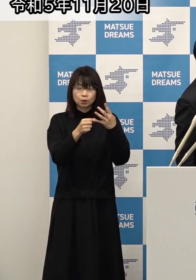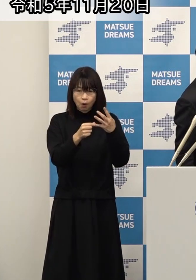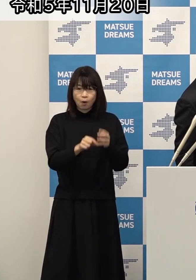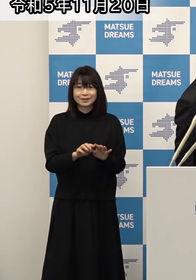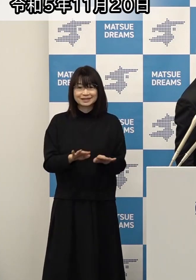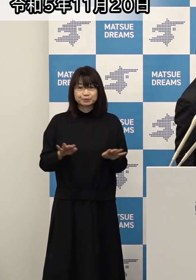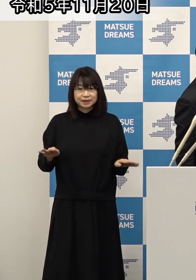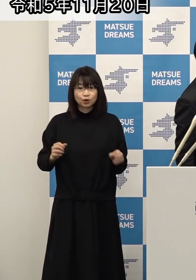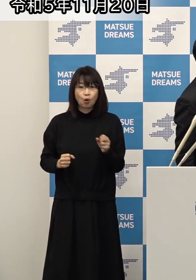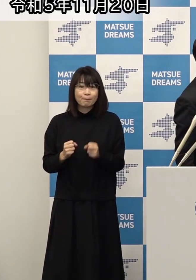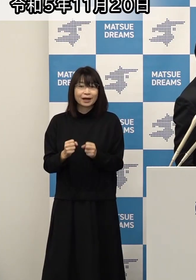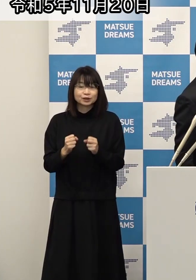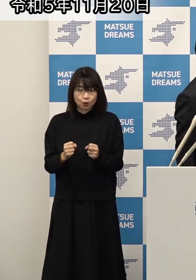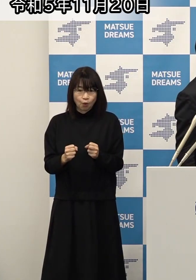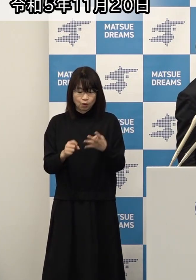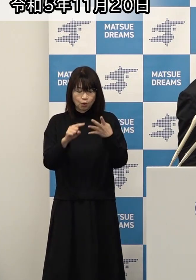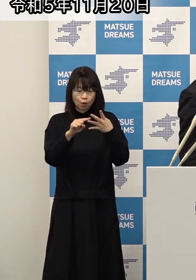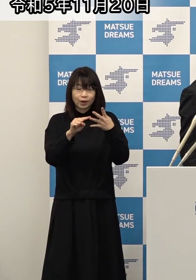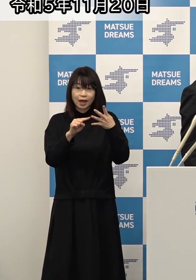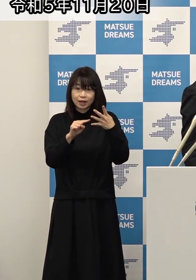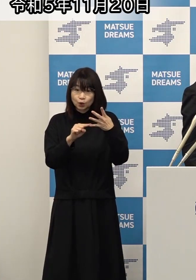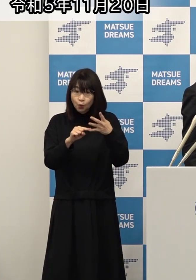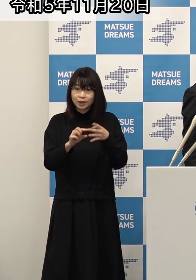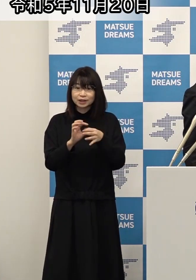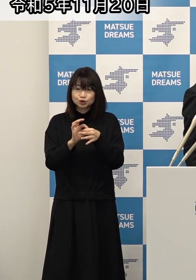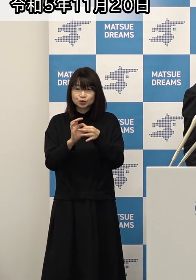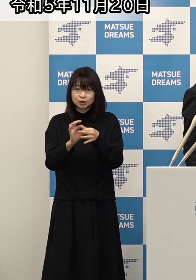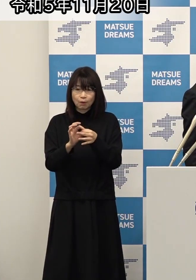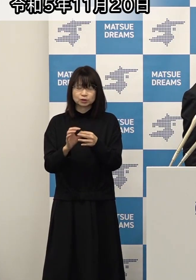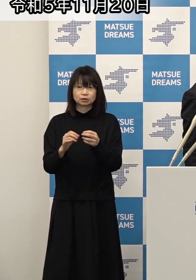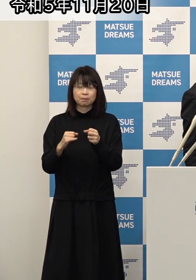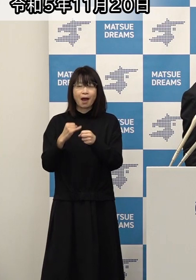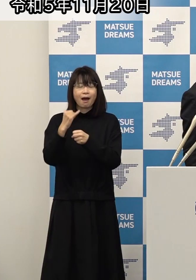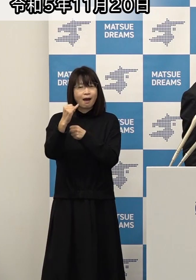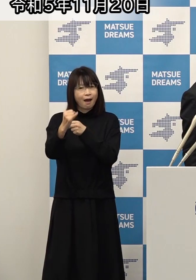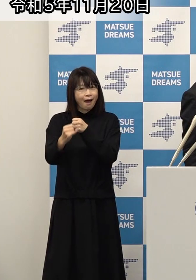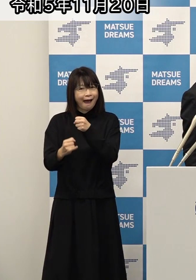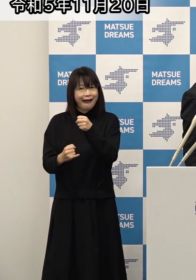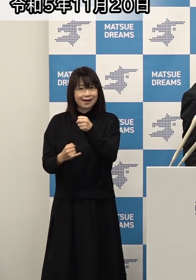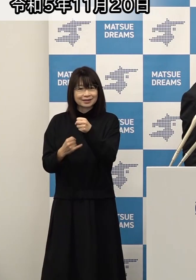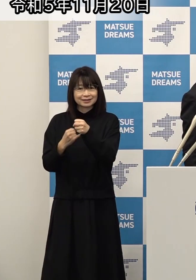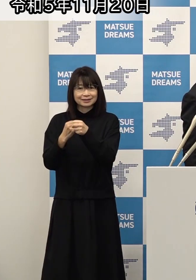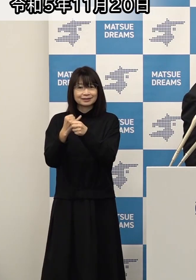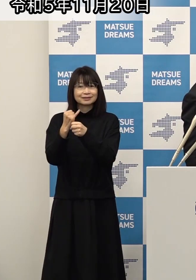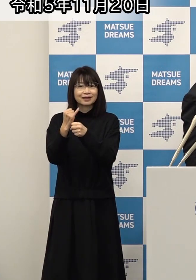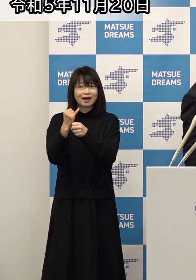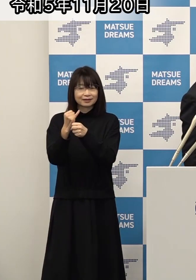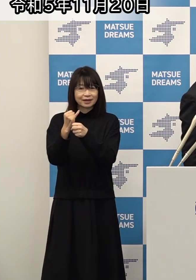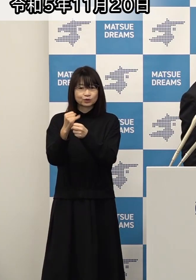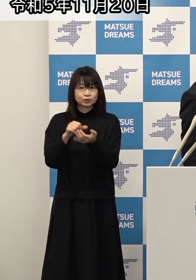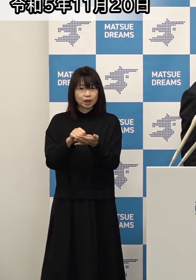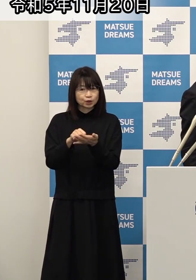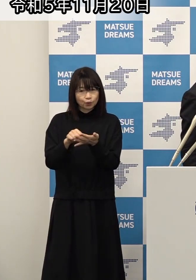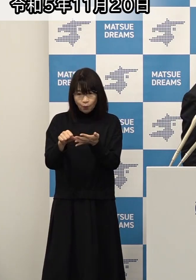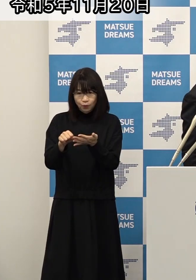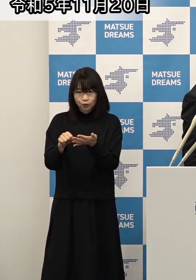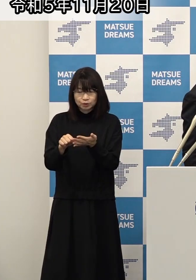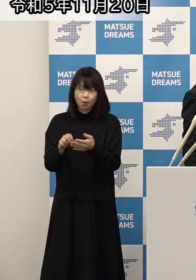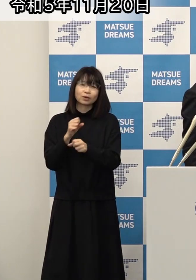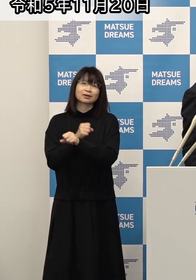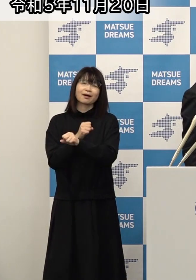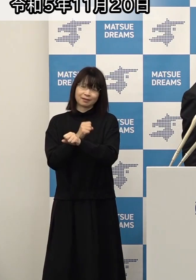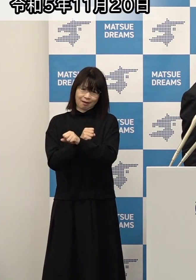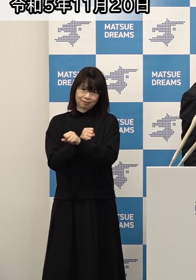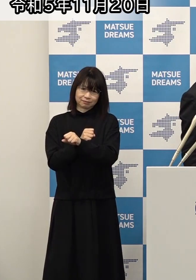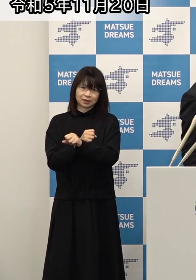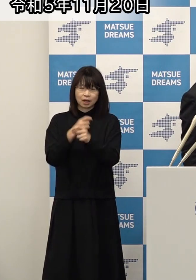ちびっこマラソンについては、インターネットでですね、お一人一人ご登録されるというのもなかなか手間がかかりますし、